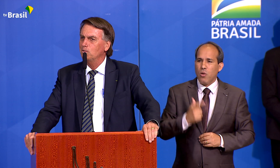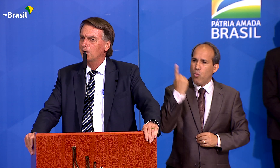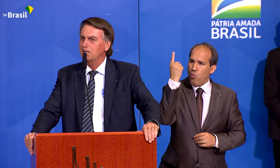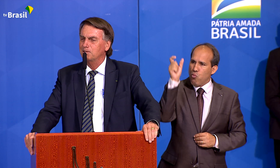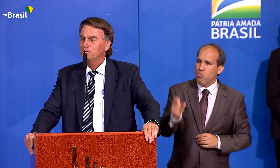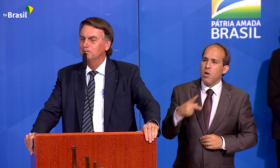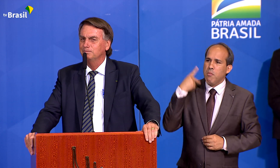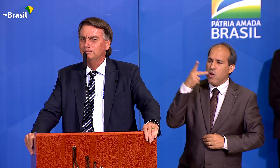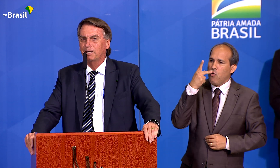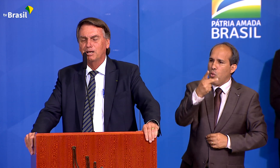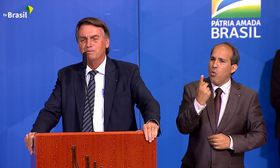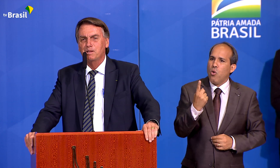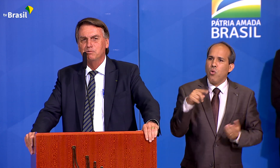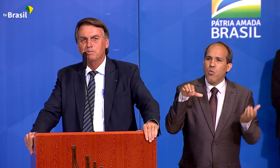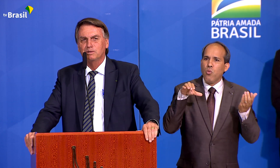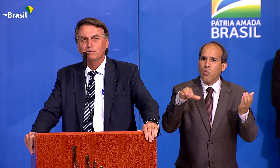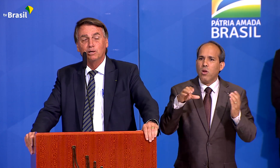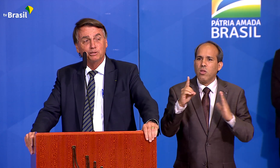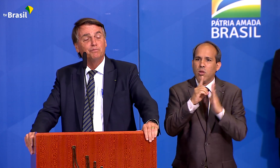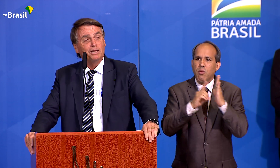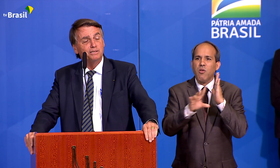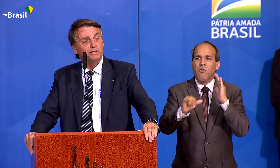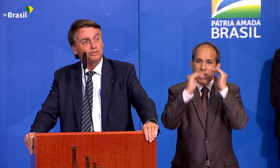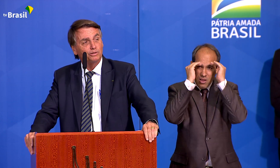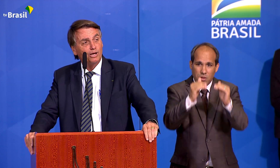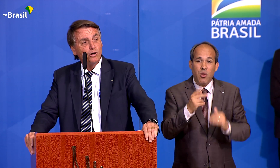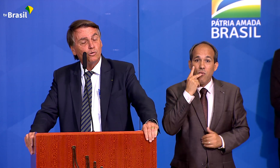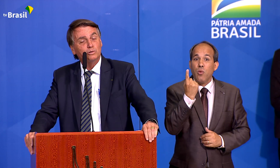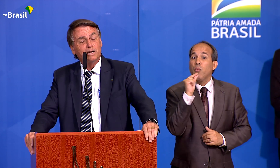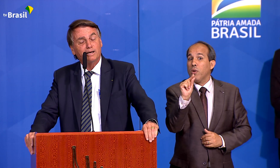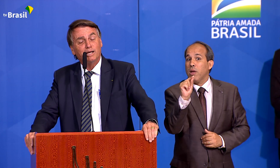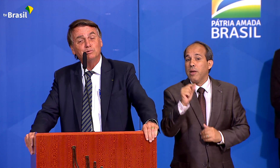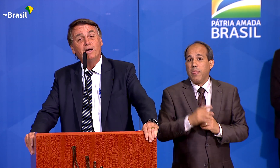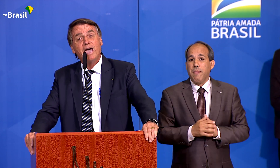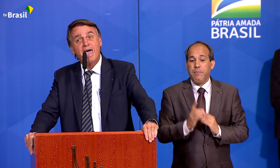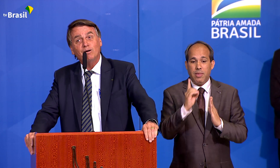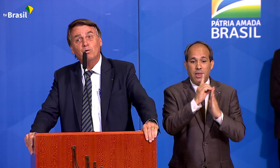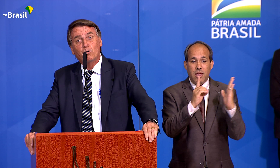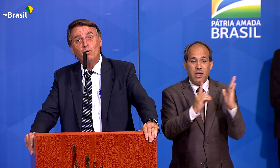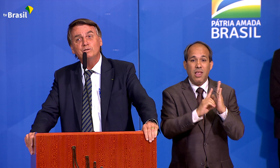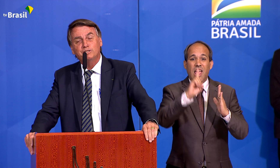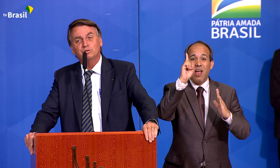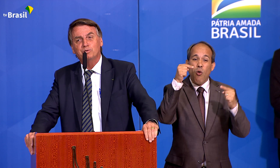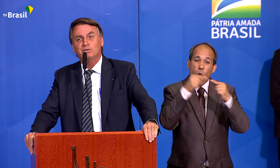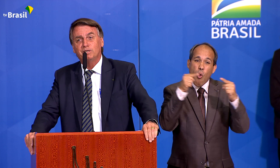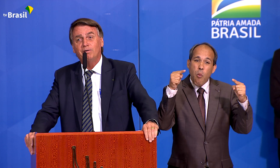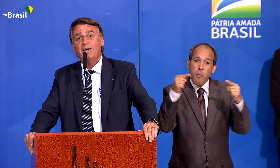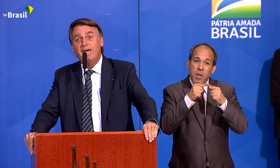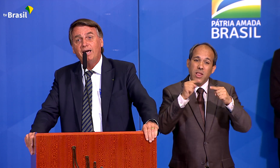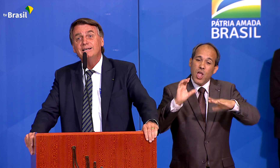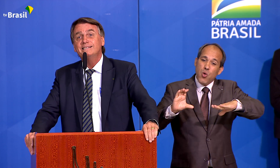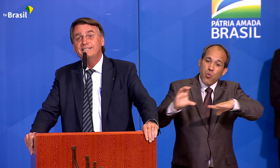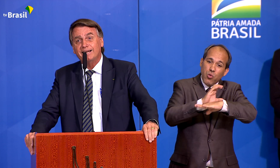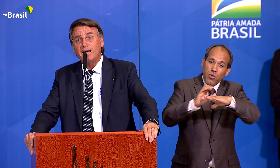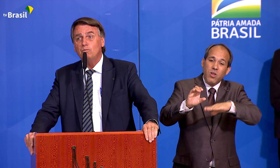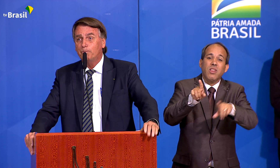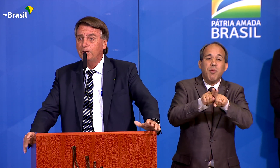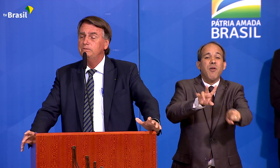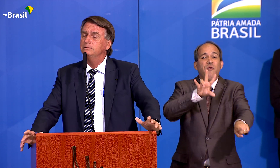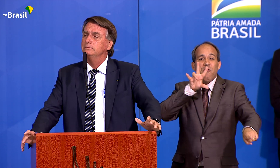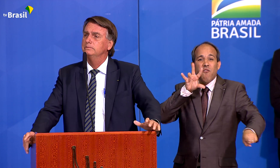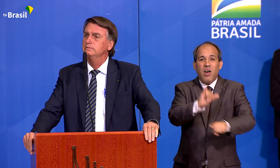aqui e falou que o congresso decreto vai ser cumprido o que eu tenho fala seguinte o decreto é constitucional e